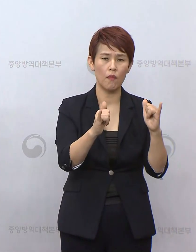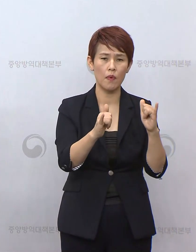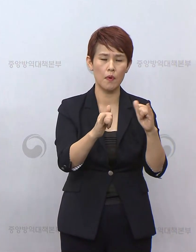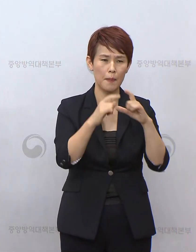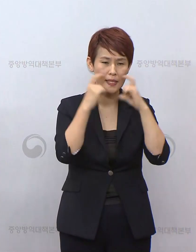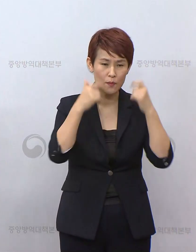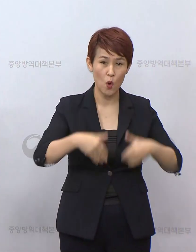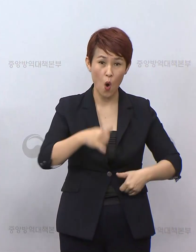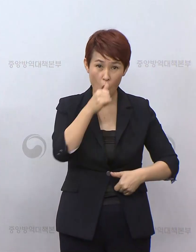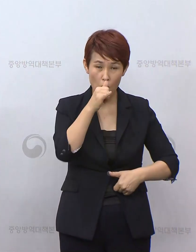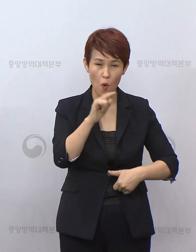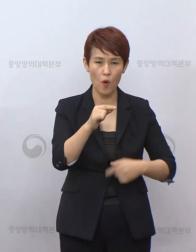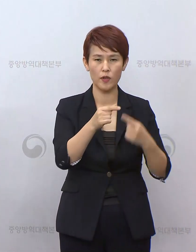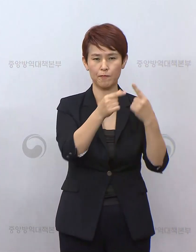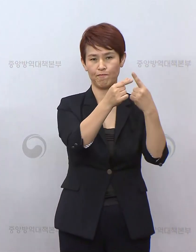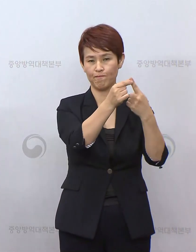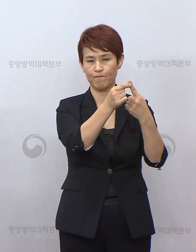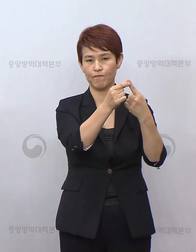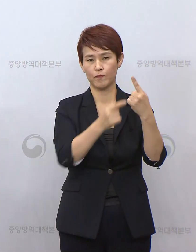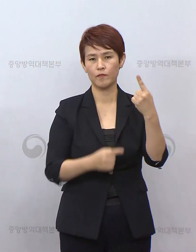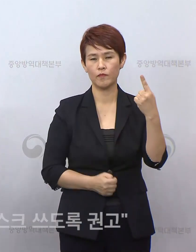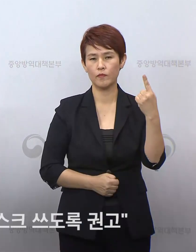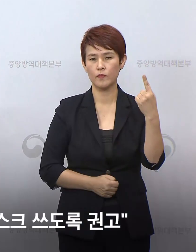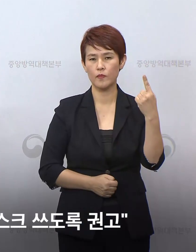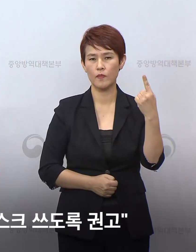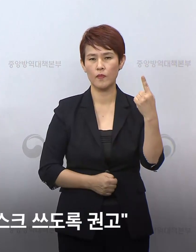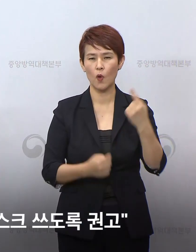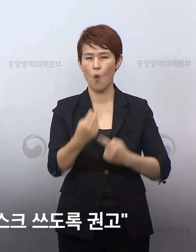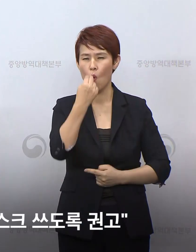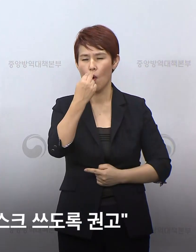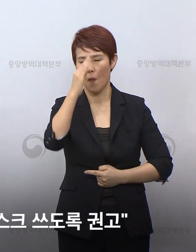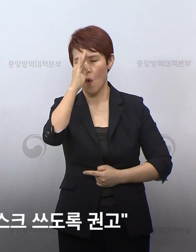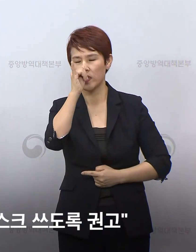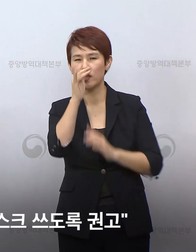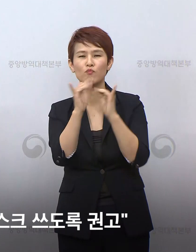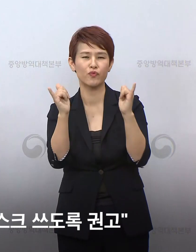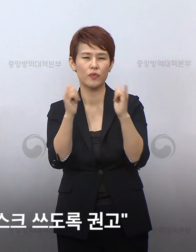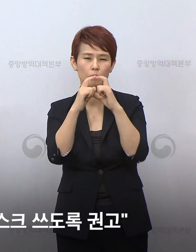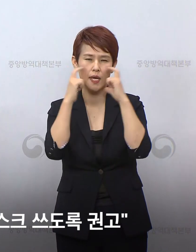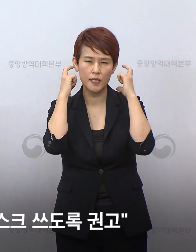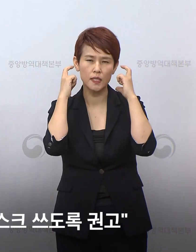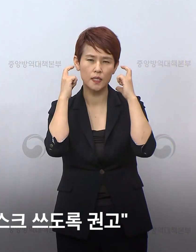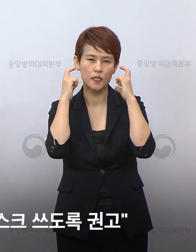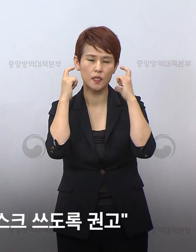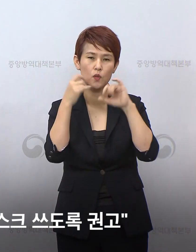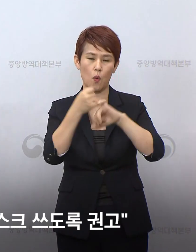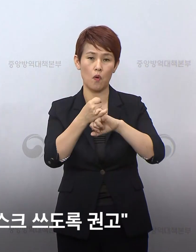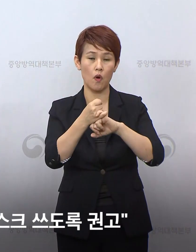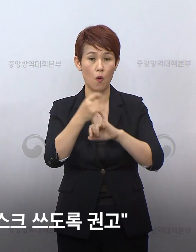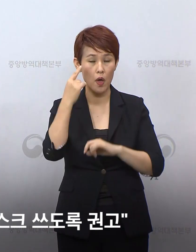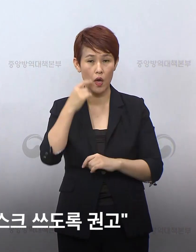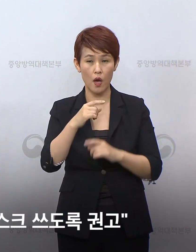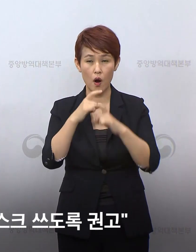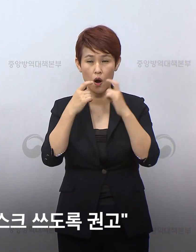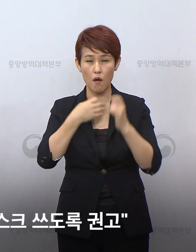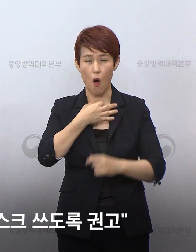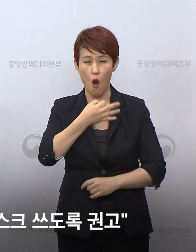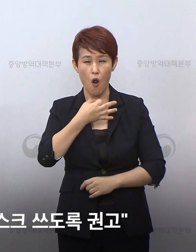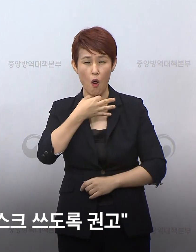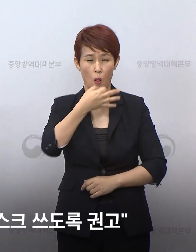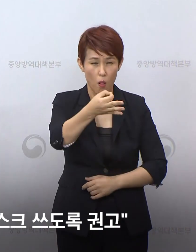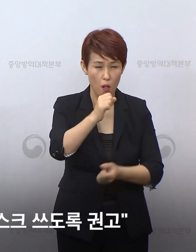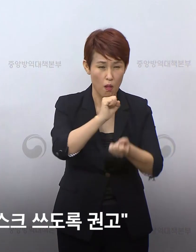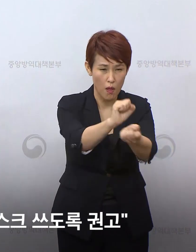그런 우선순위는 첫 번째는 이제 호흡기 증상이 있으신 분들은 남에게 이걸 전파시켜 주는